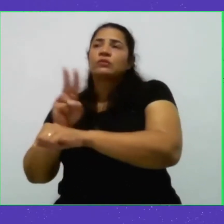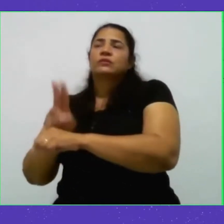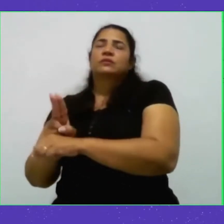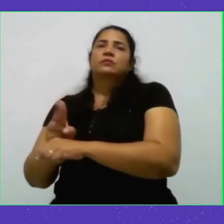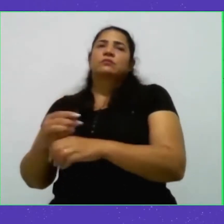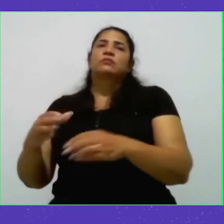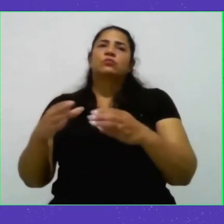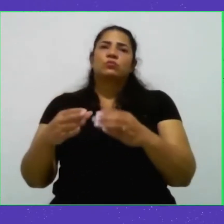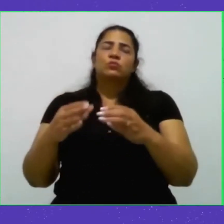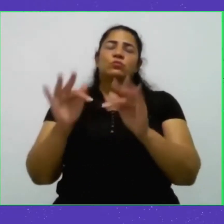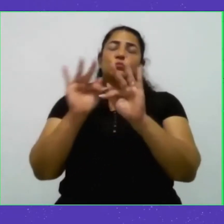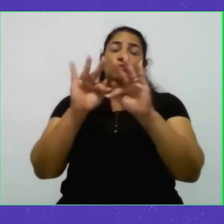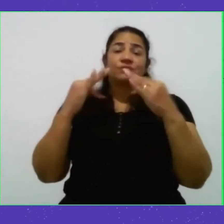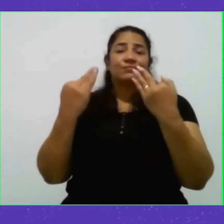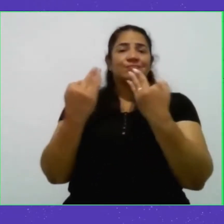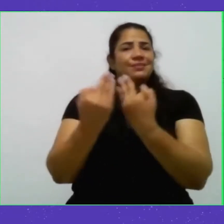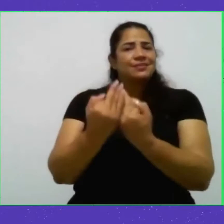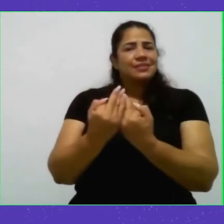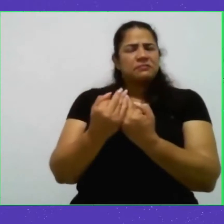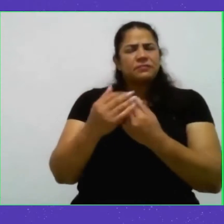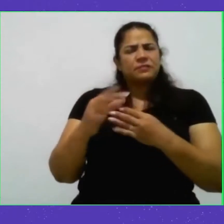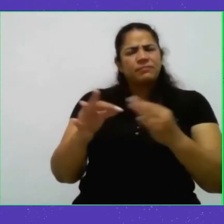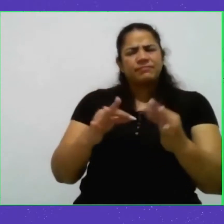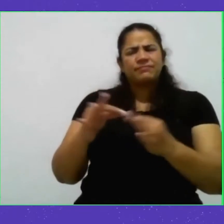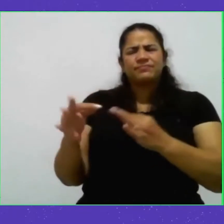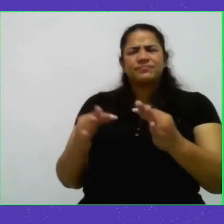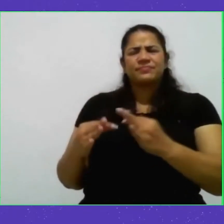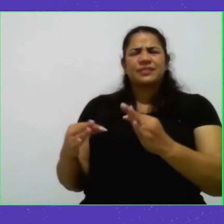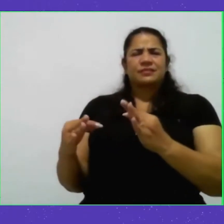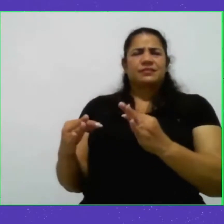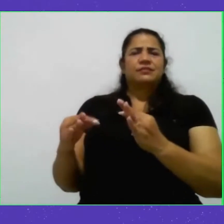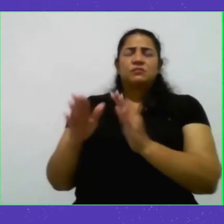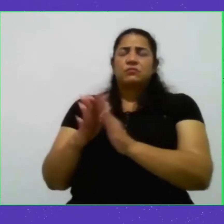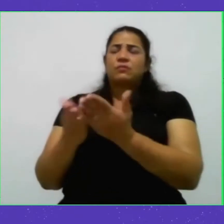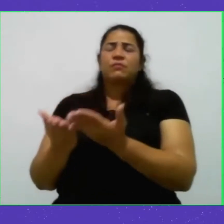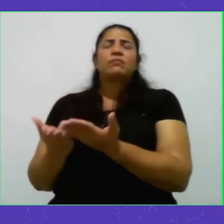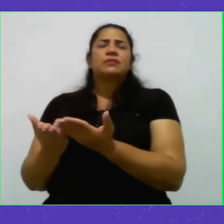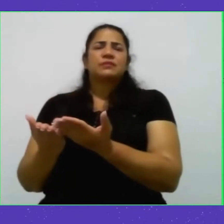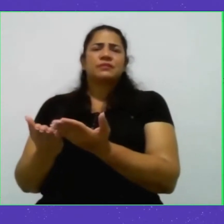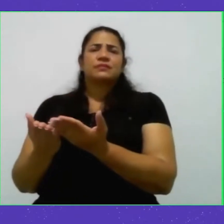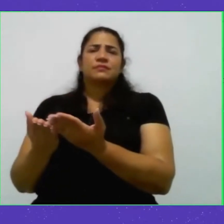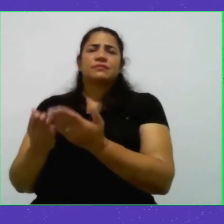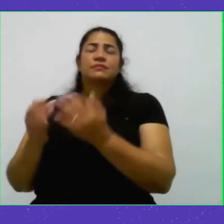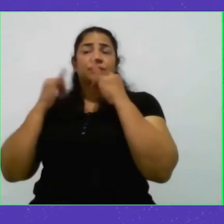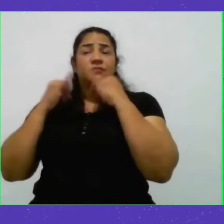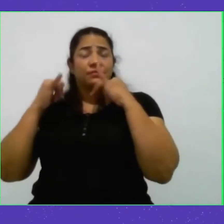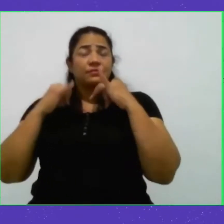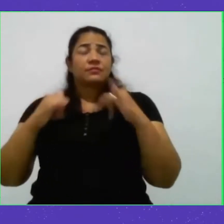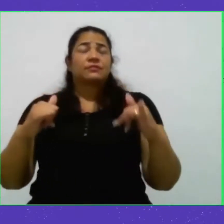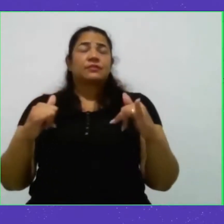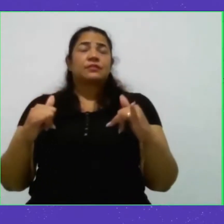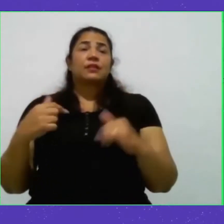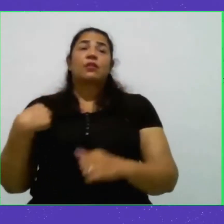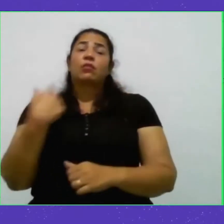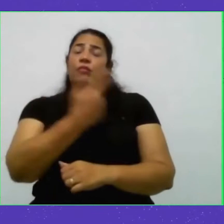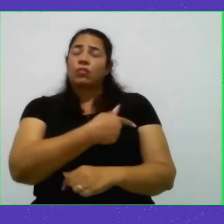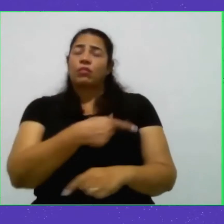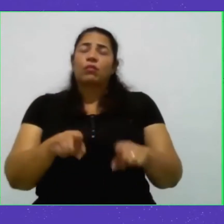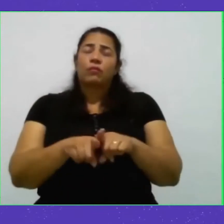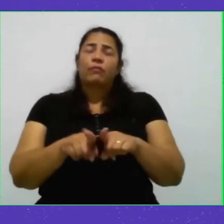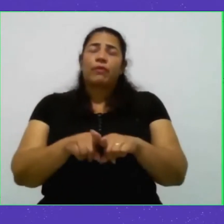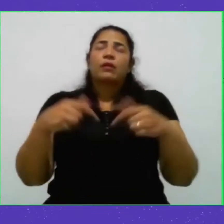estivermos envolvidos em cuidar das pessoas, nós vamos crescer. Nós vamos aprender a viver no